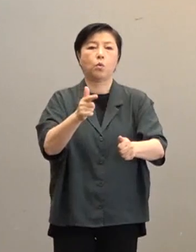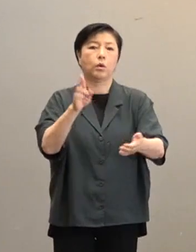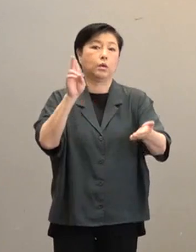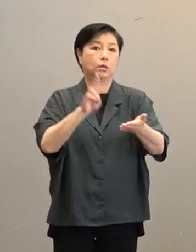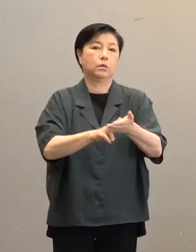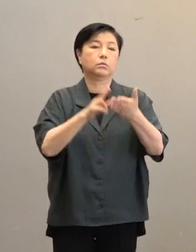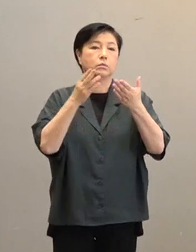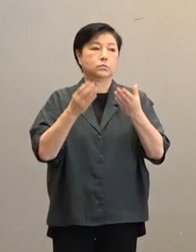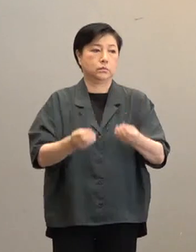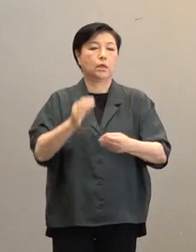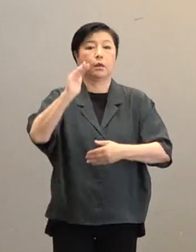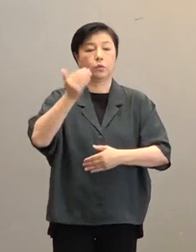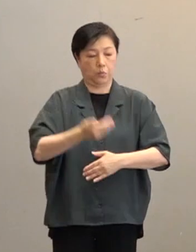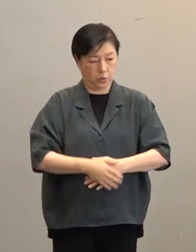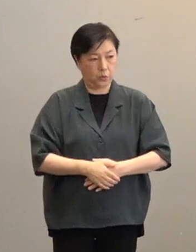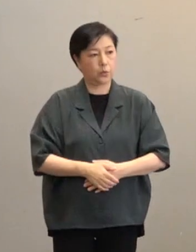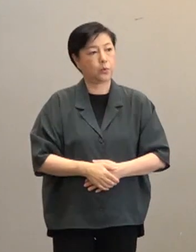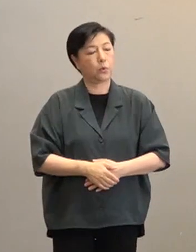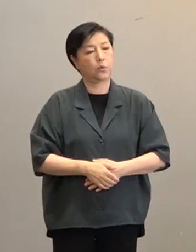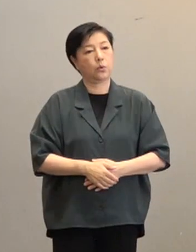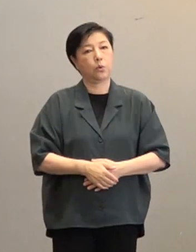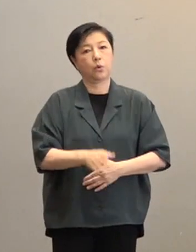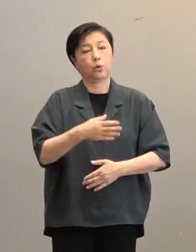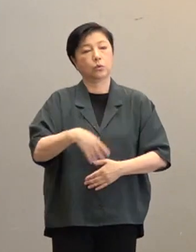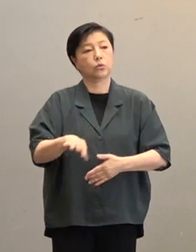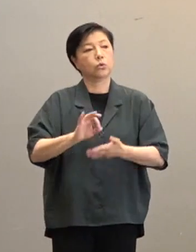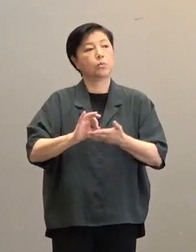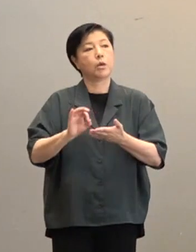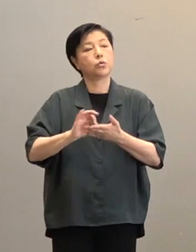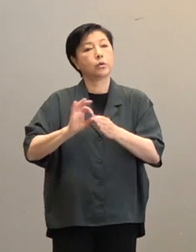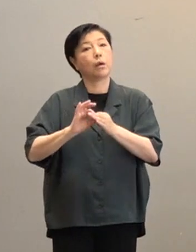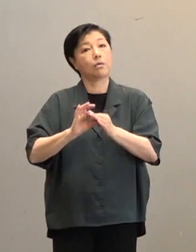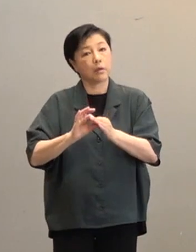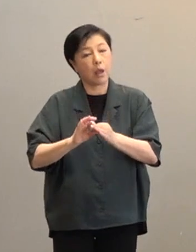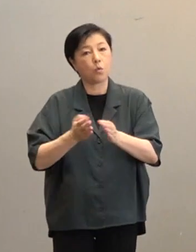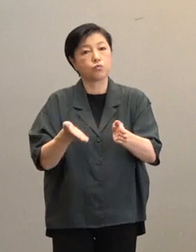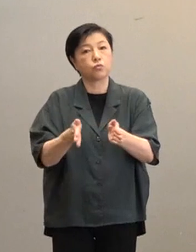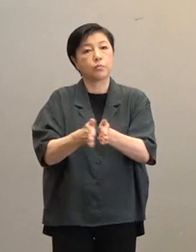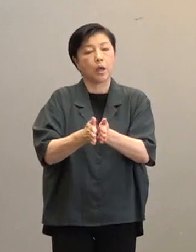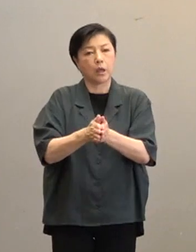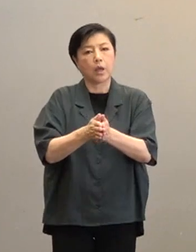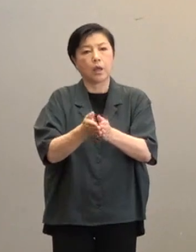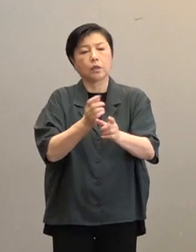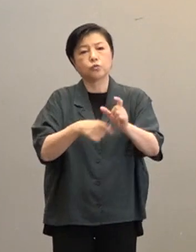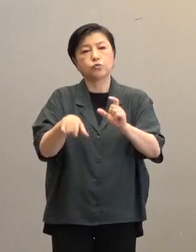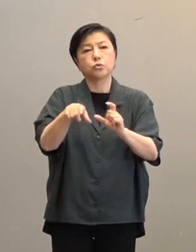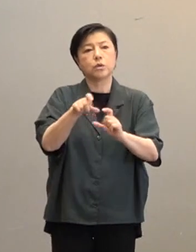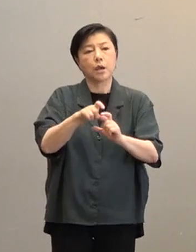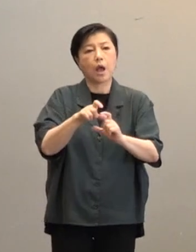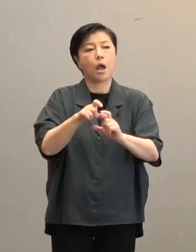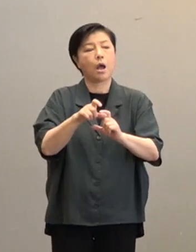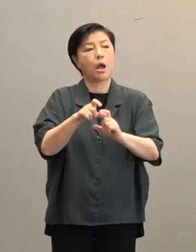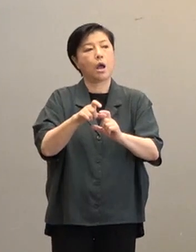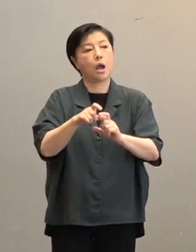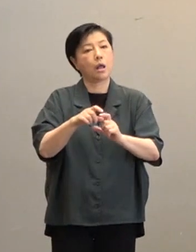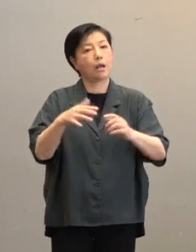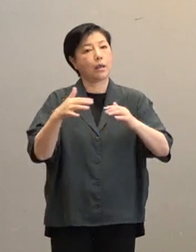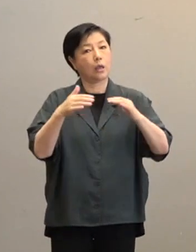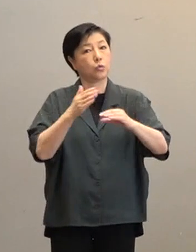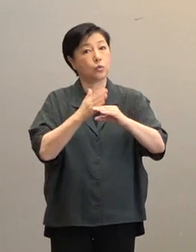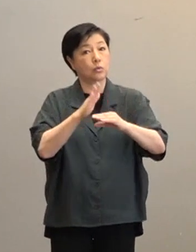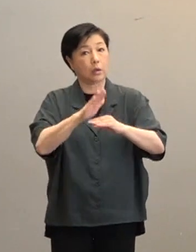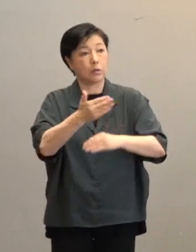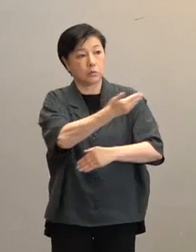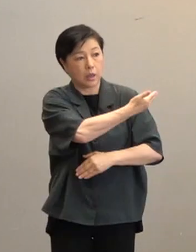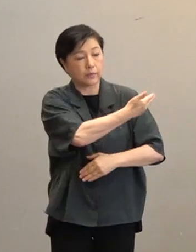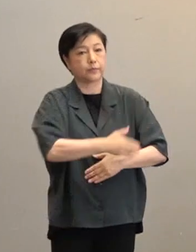出ましたけども、その消費喚起と含めてですね、今後さらに何か追加の支援等で今検討されているということがあれば教えていただき